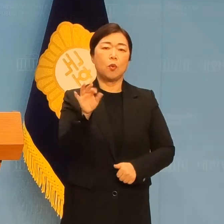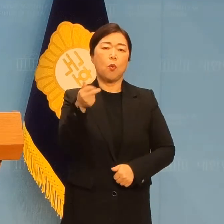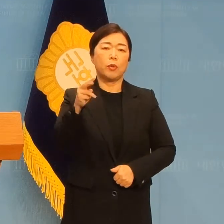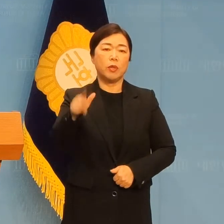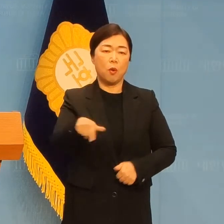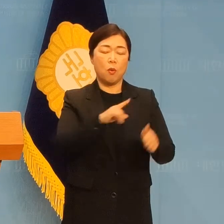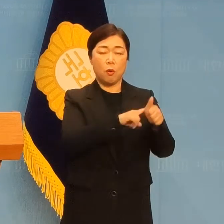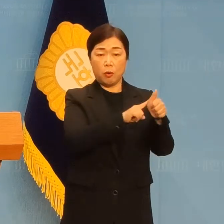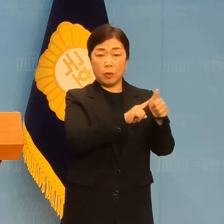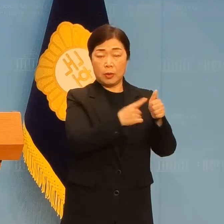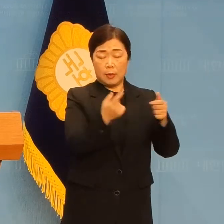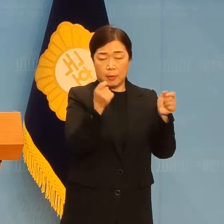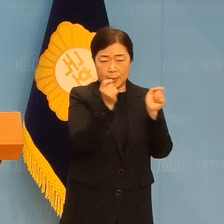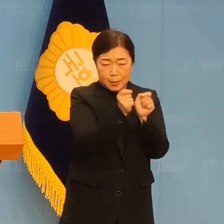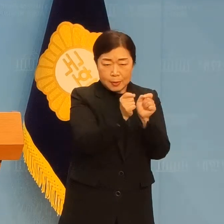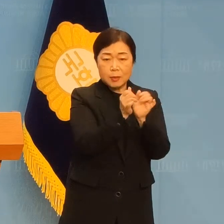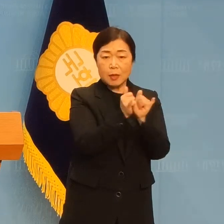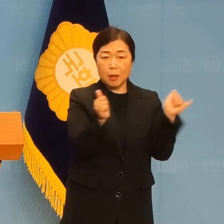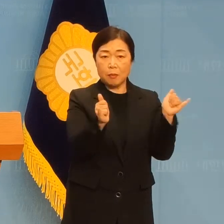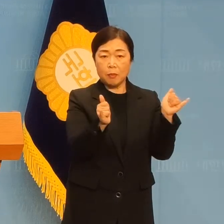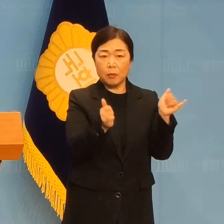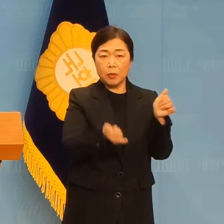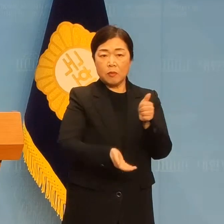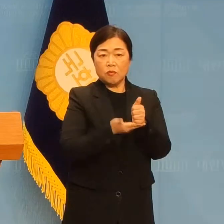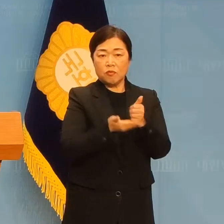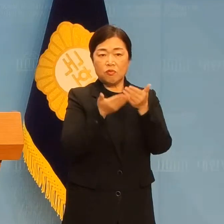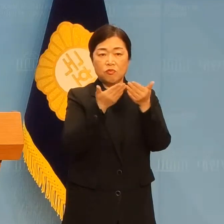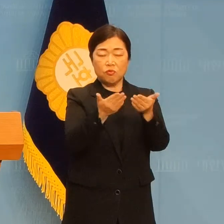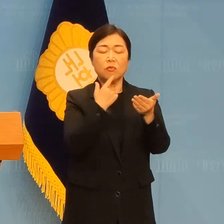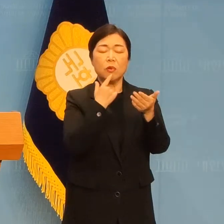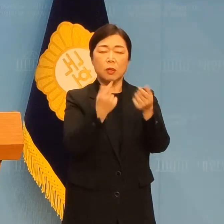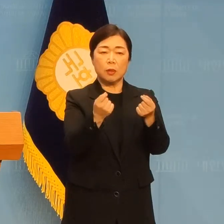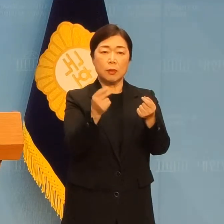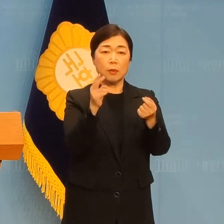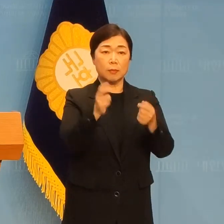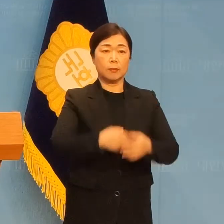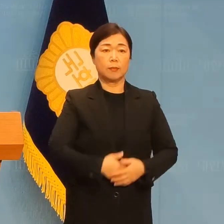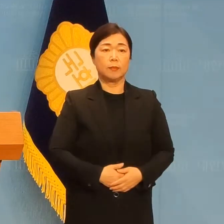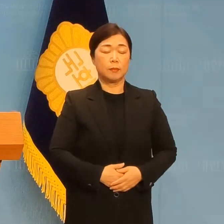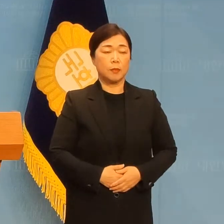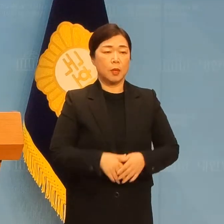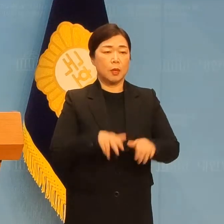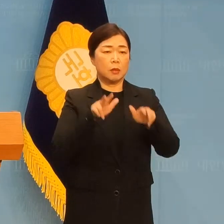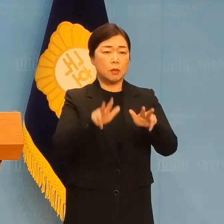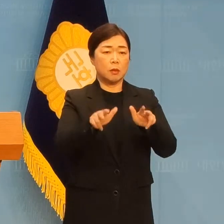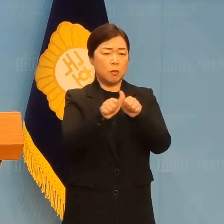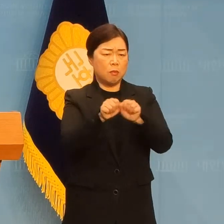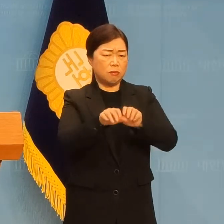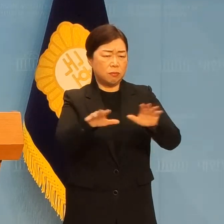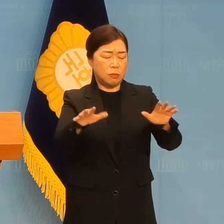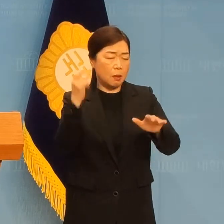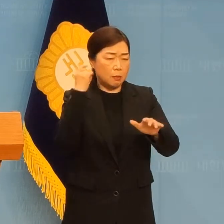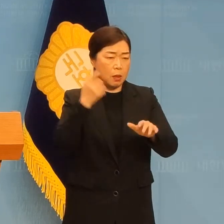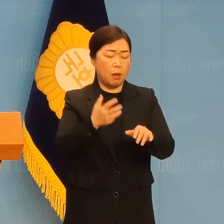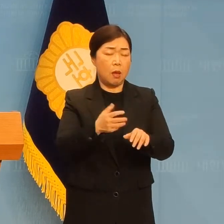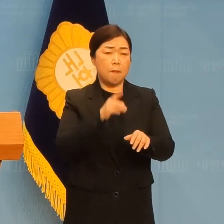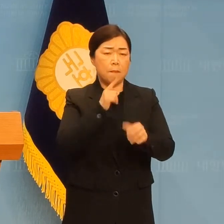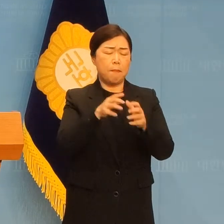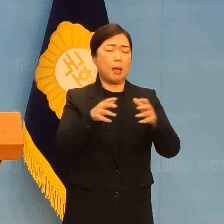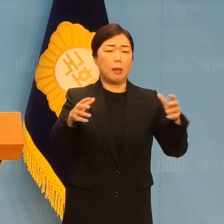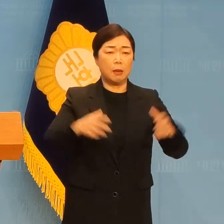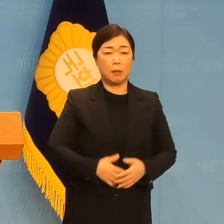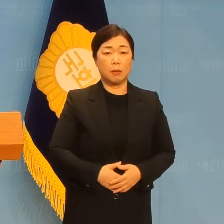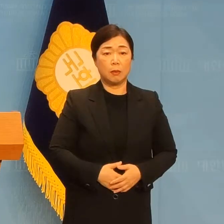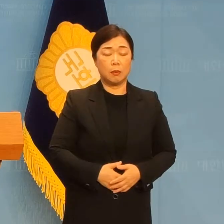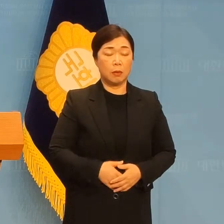있는 소문과 논란은 오직 국민의힘에서만 잠재울 수 있습니다. 한동훈 전 대표 또한 현재 비례대표